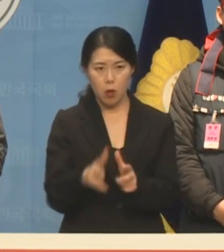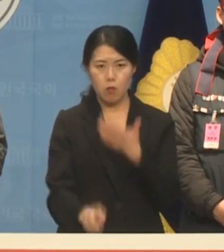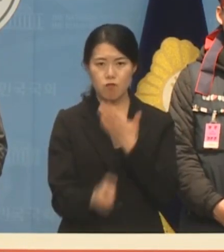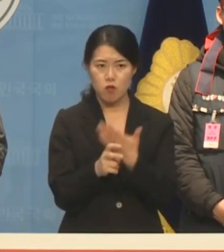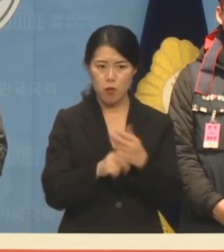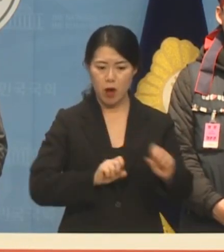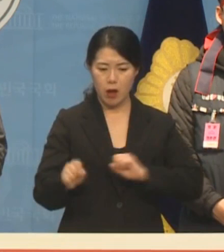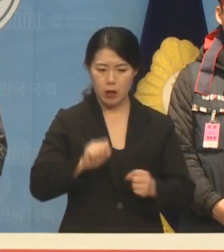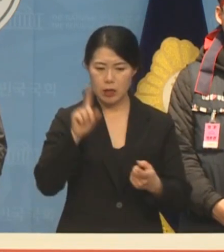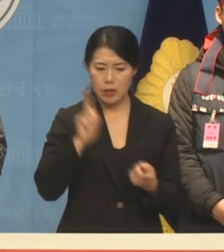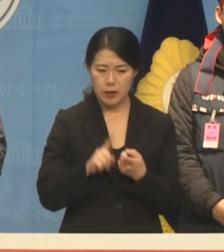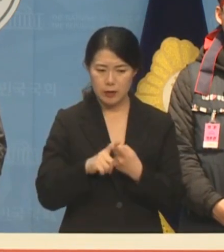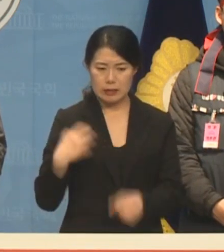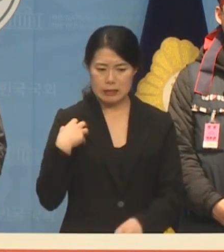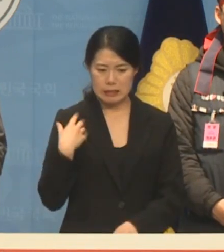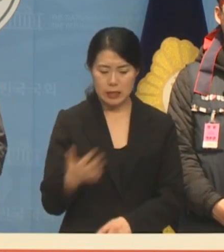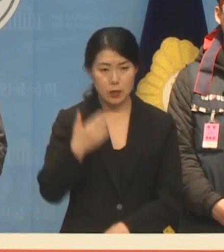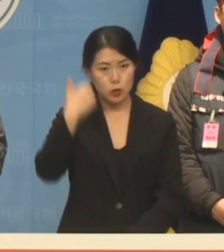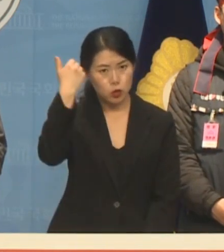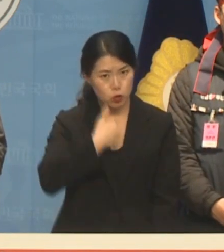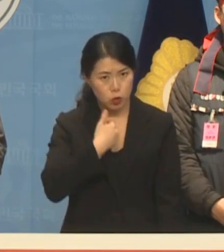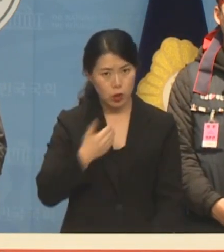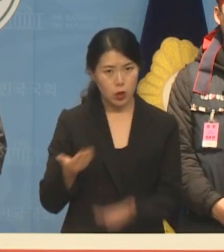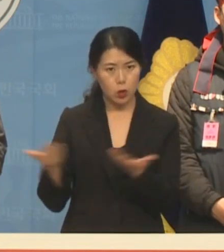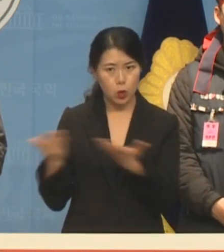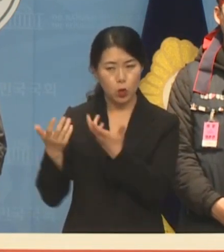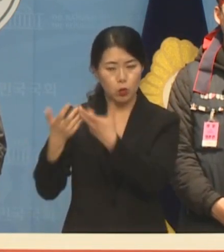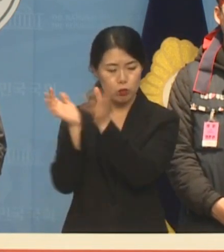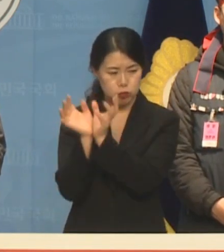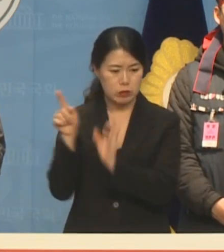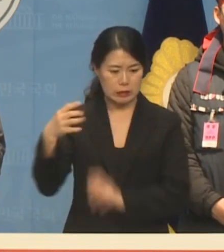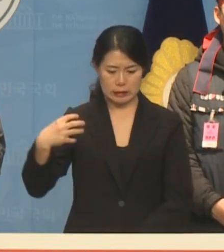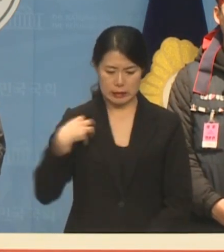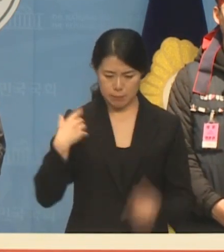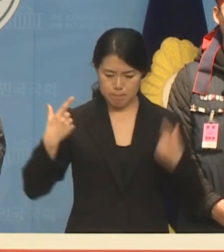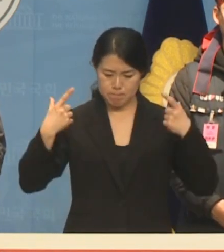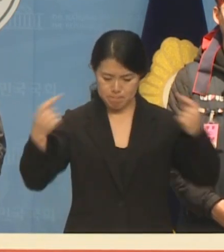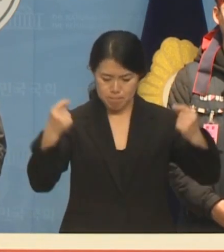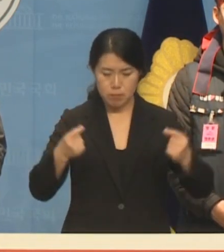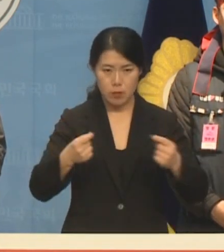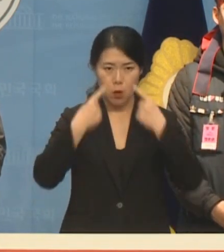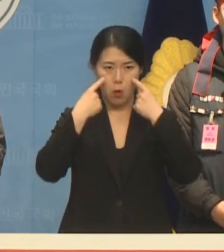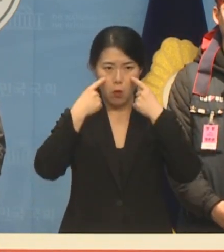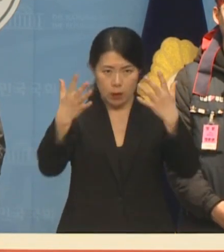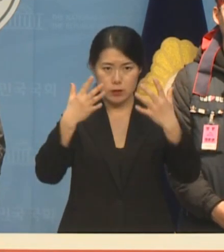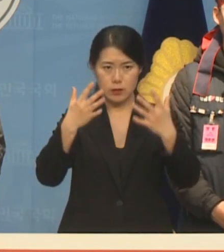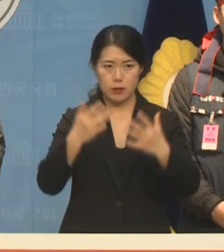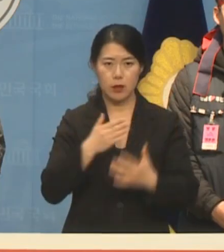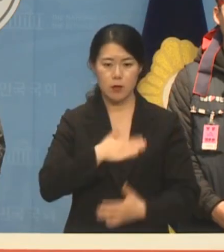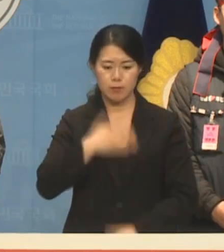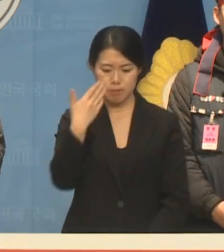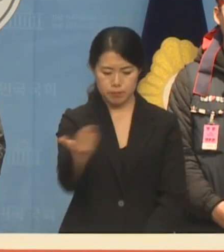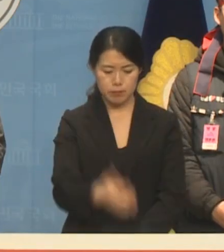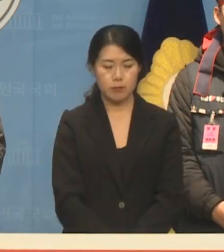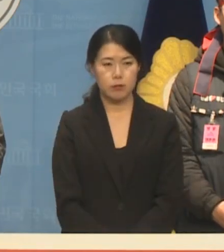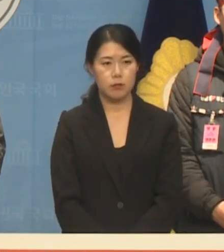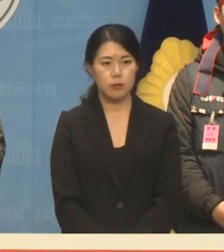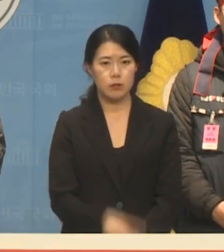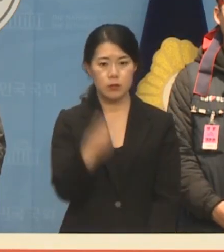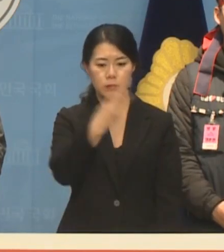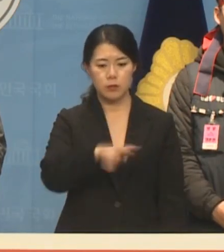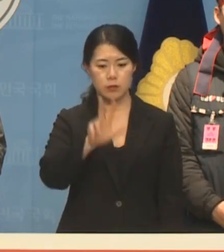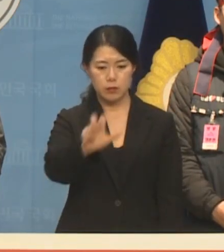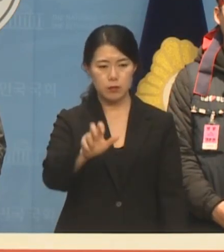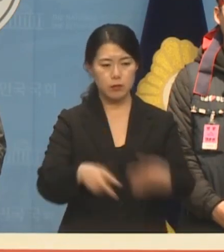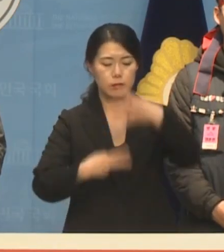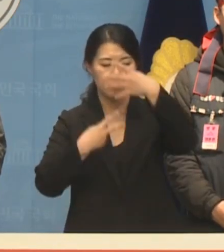불법 행위에 대한 직무를 유기하고 있는 고용노동부가 책임져야 할 것을 분명하게 알린다.